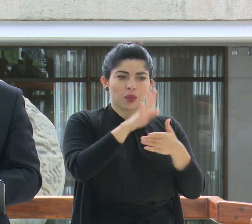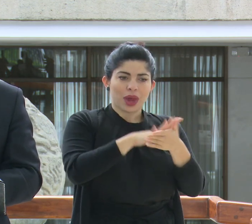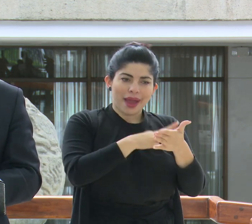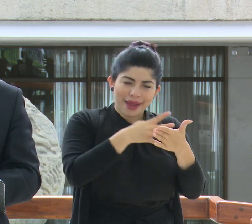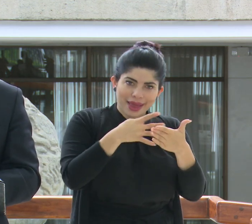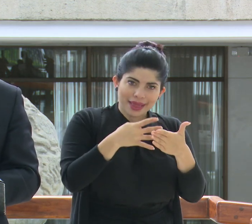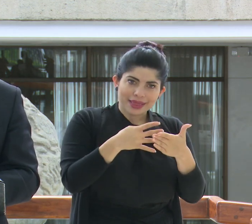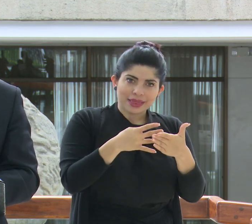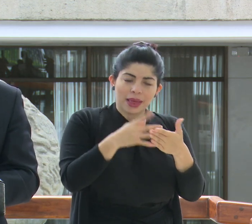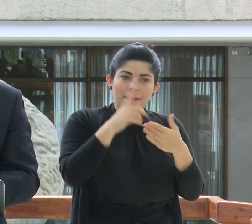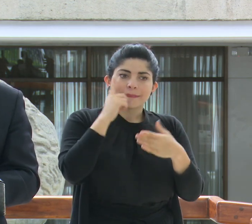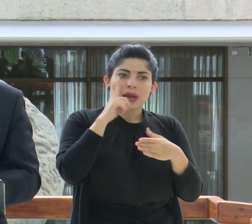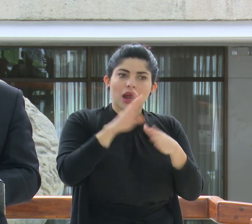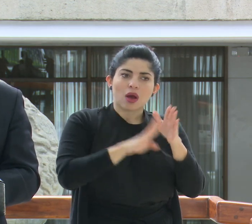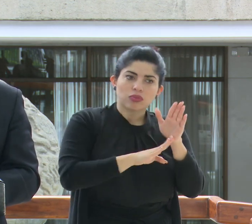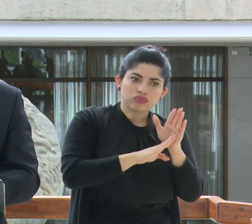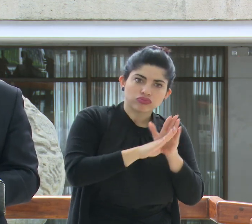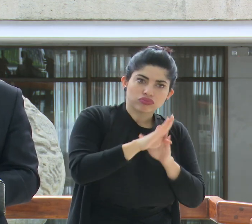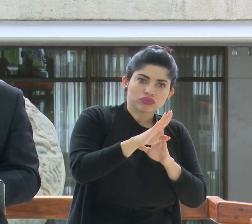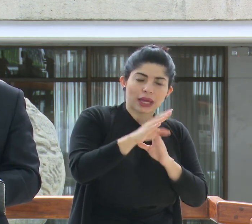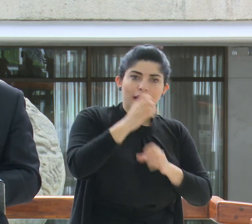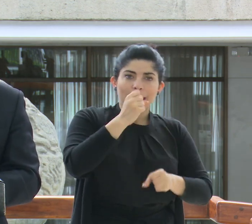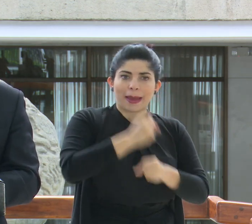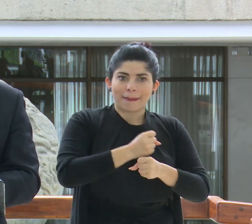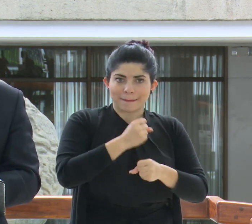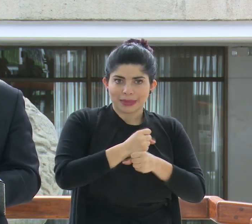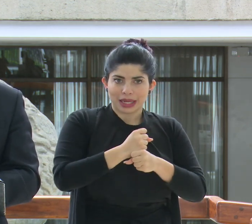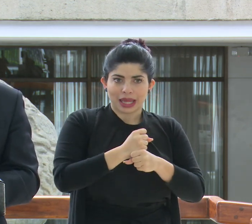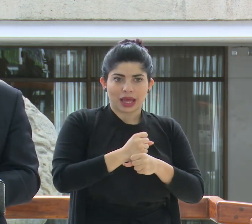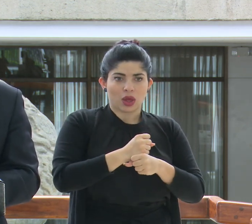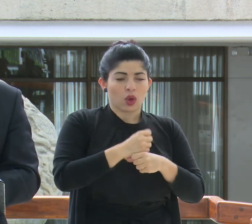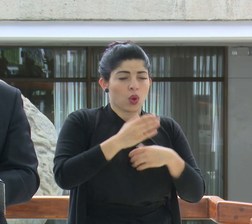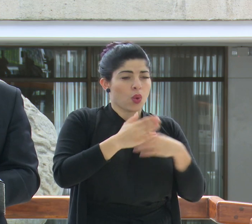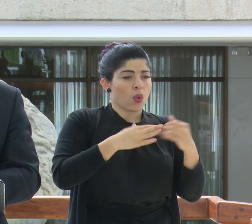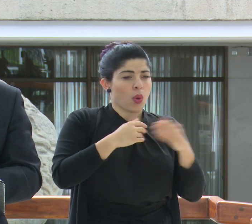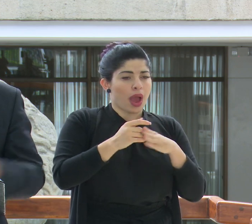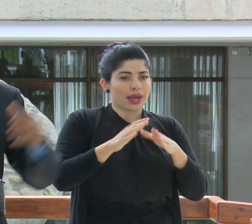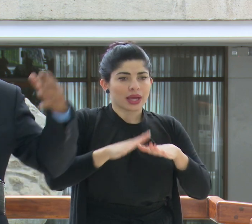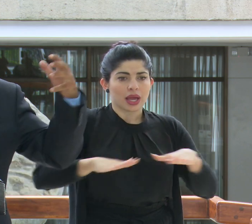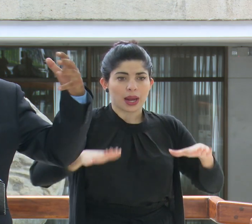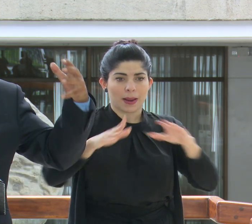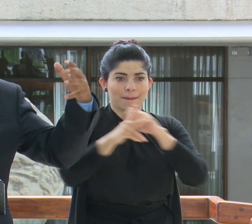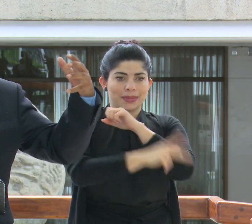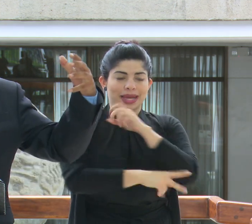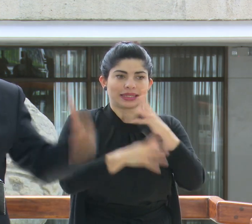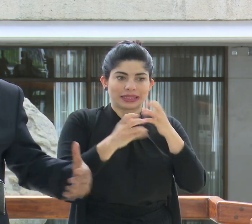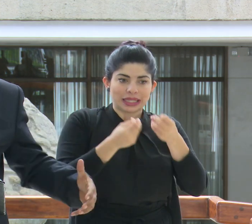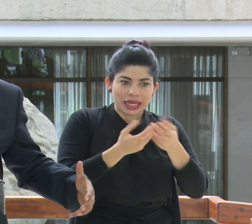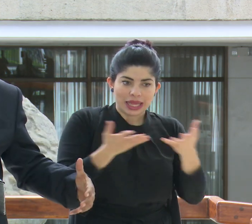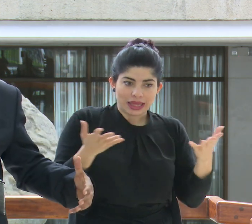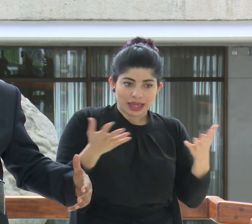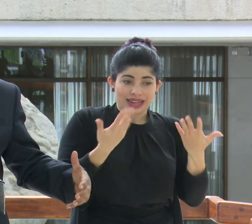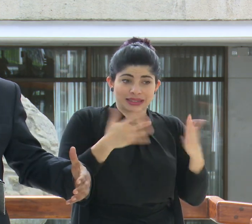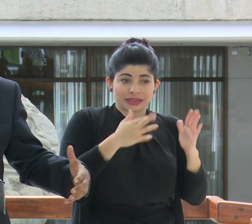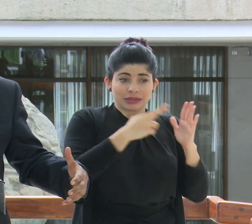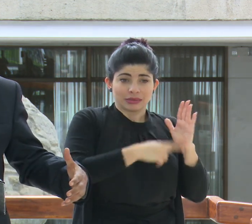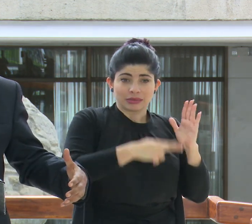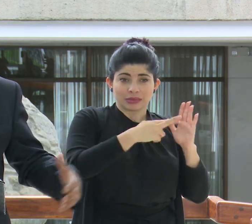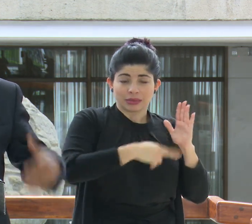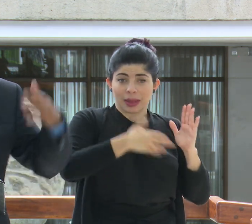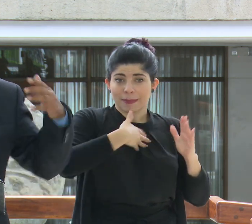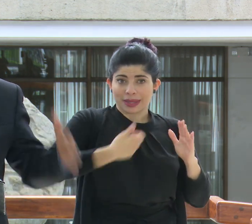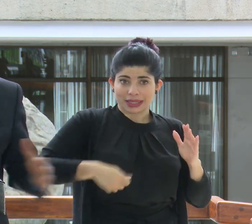agenda de crecimiento y empleo en todos los lugares de este país. Eso es lo que ha reiterado este día aquí el